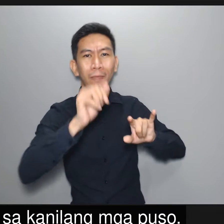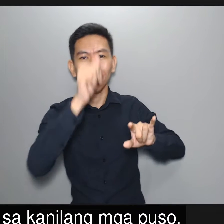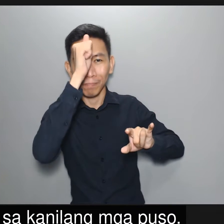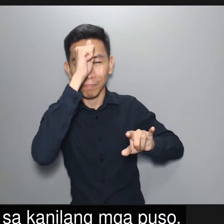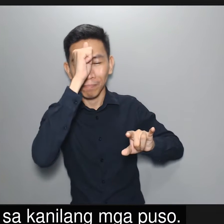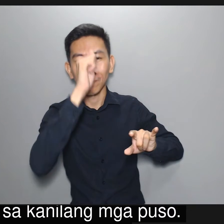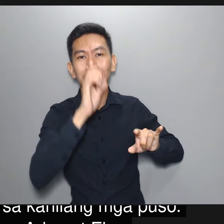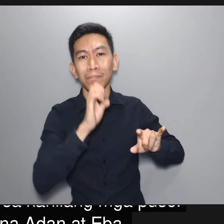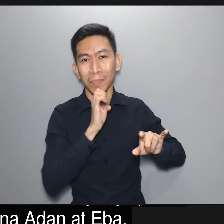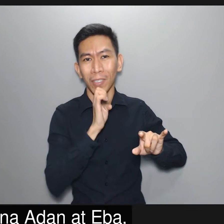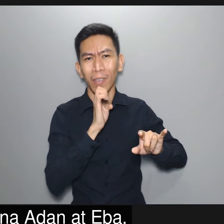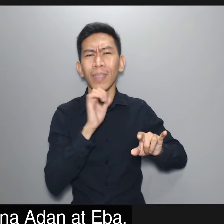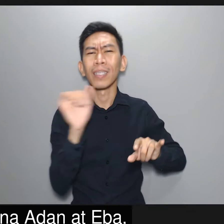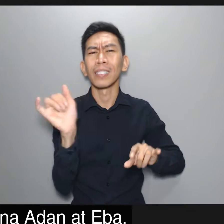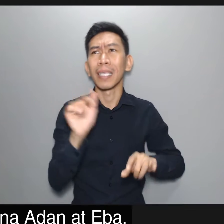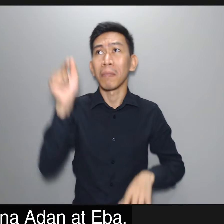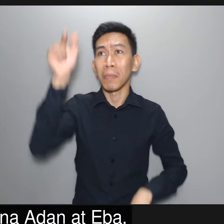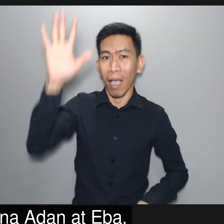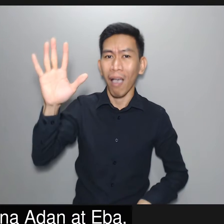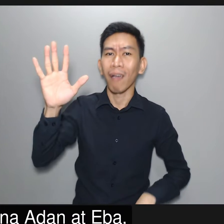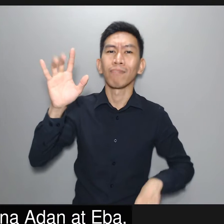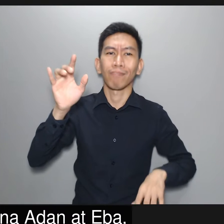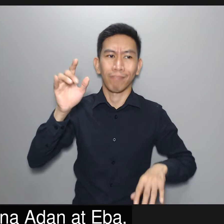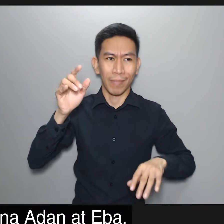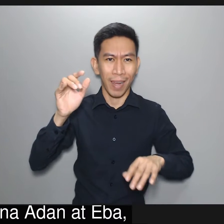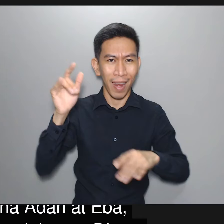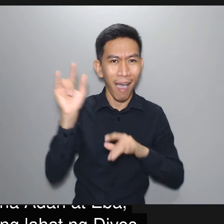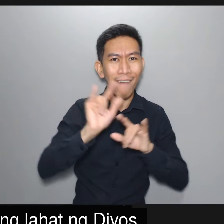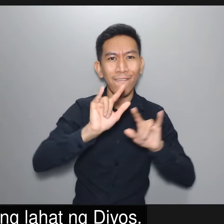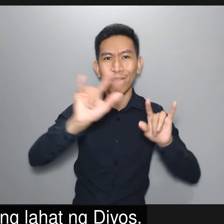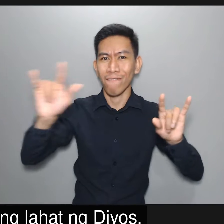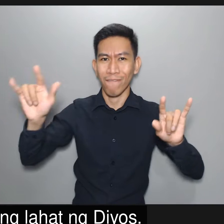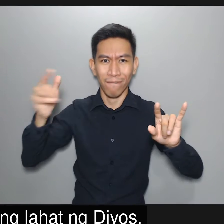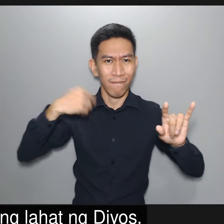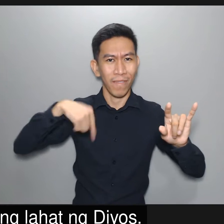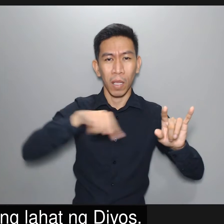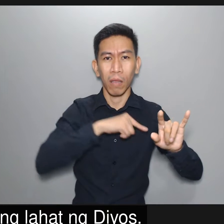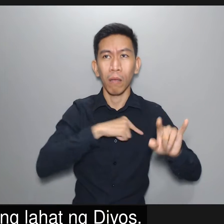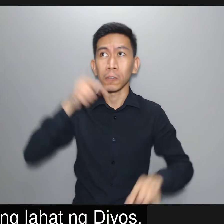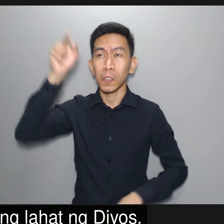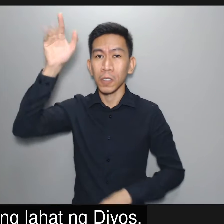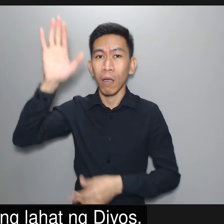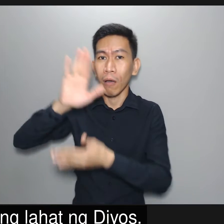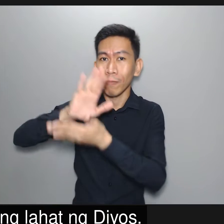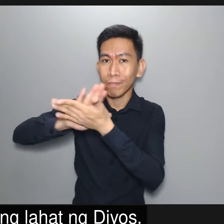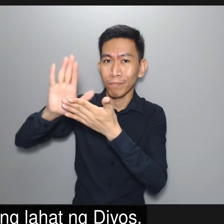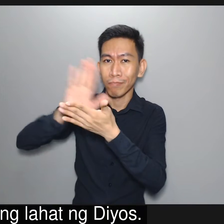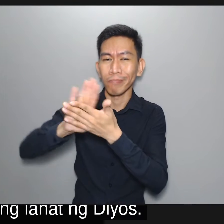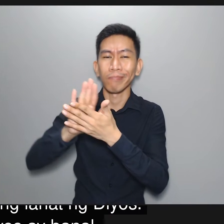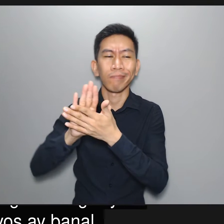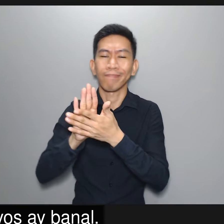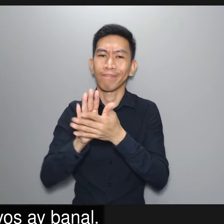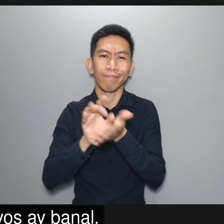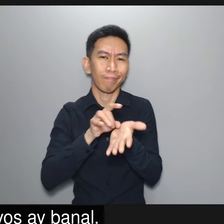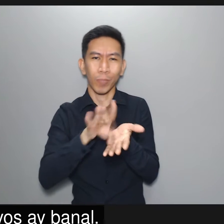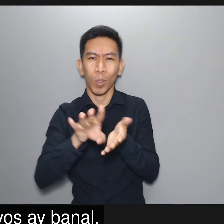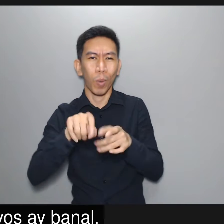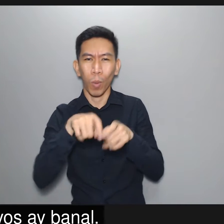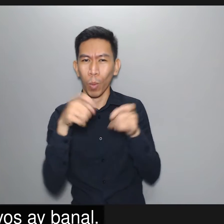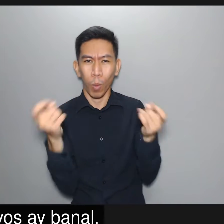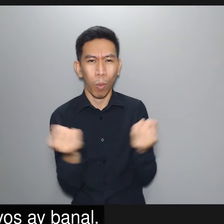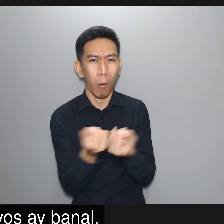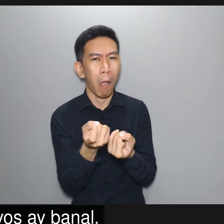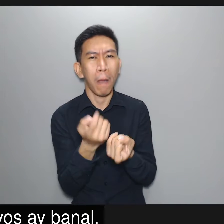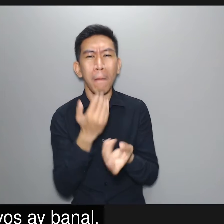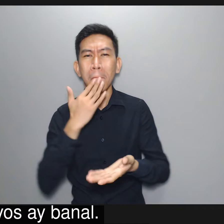lahat ng Diyos. Ngunit ang Diyos ay banal. Ayaw niya sa kasalanan at kasamaan.